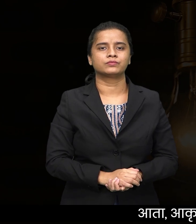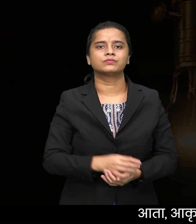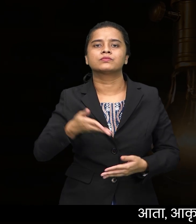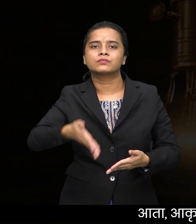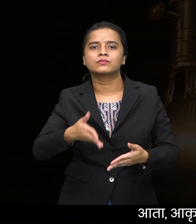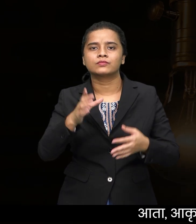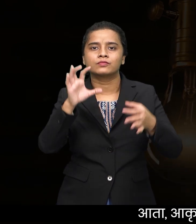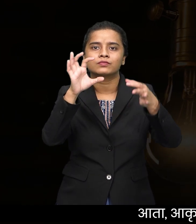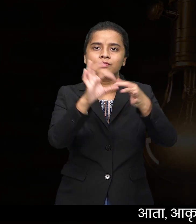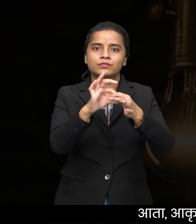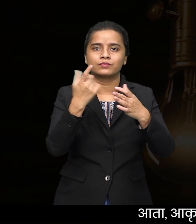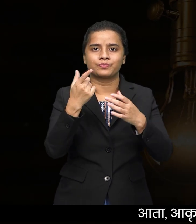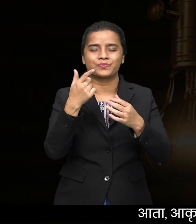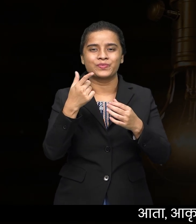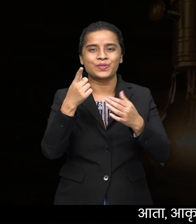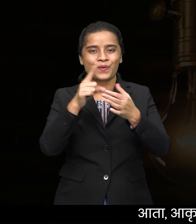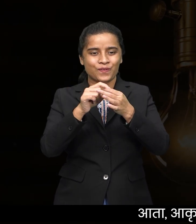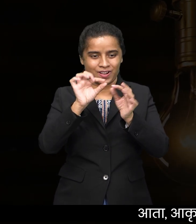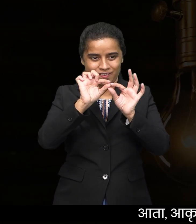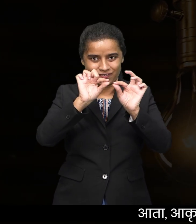आता आकृतीत दाखवल्याप्रमाणे